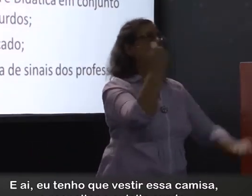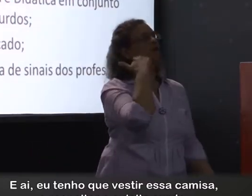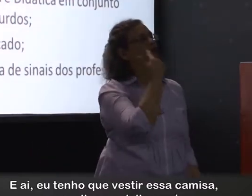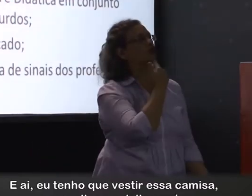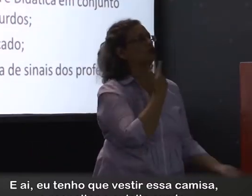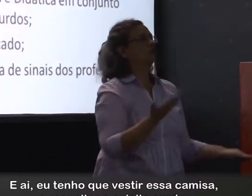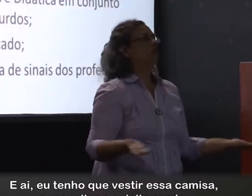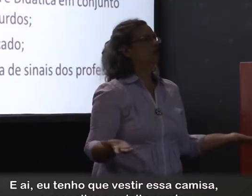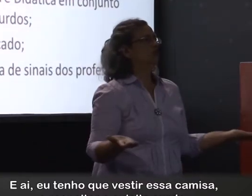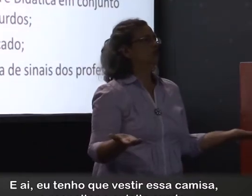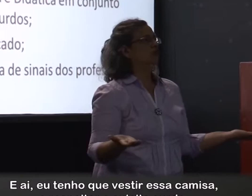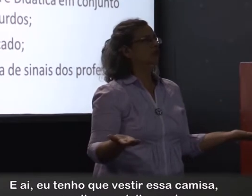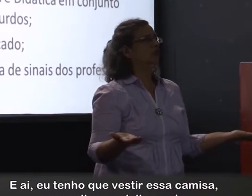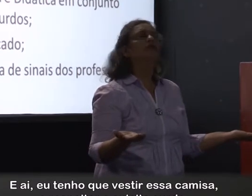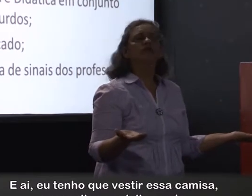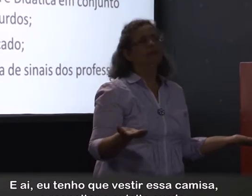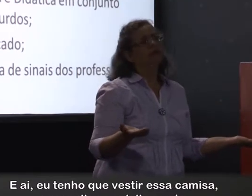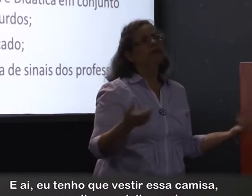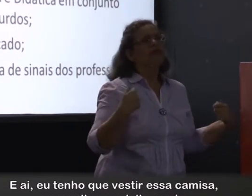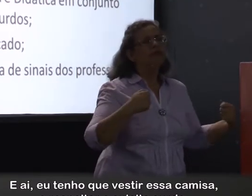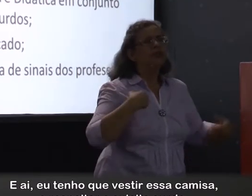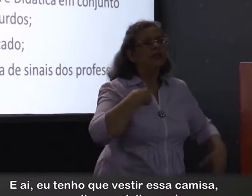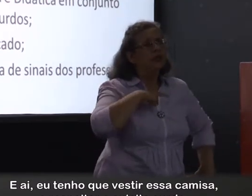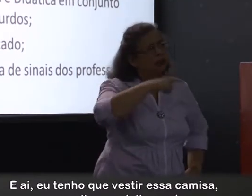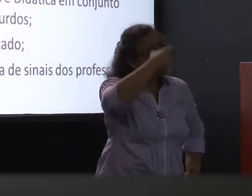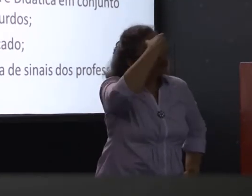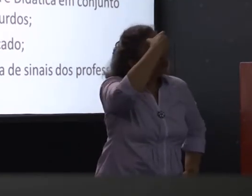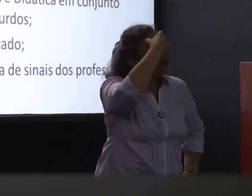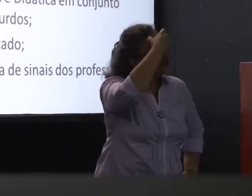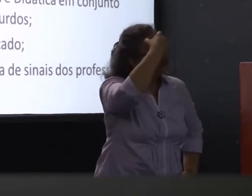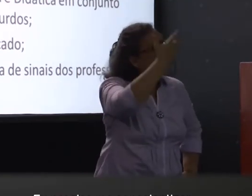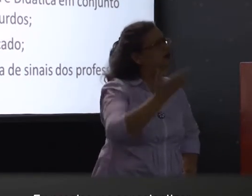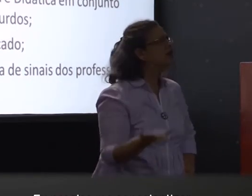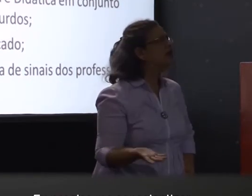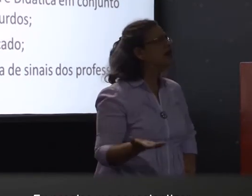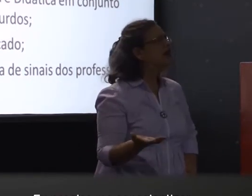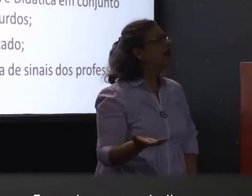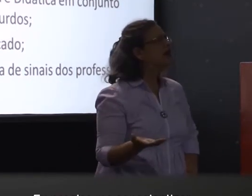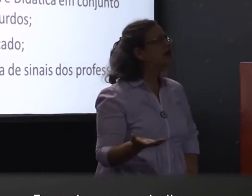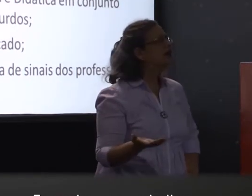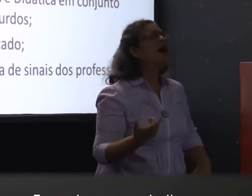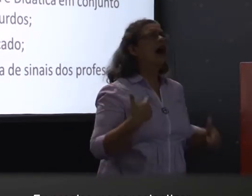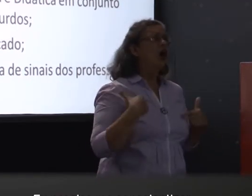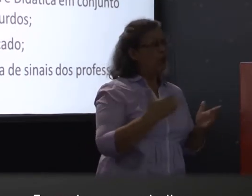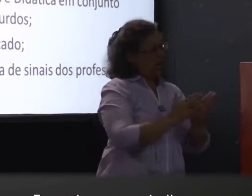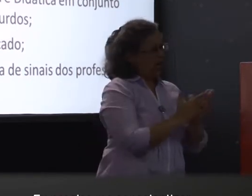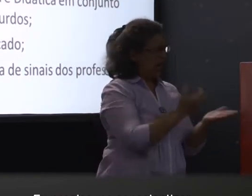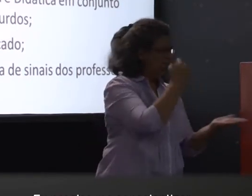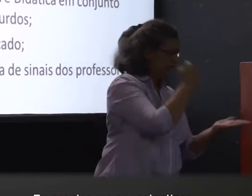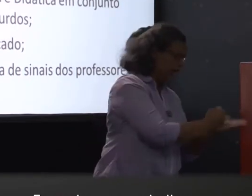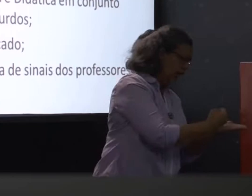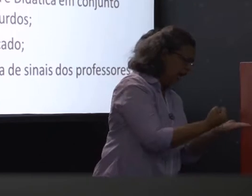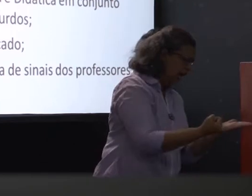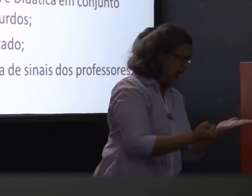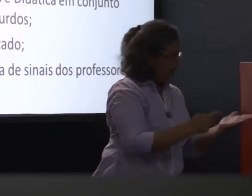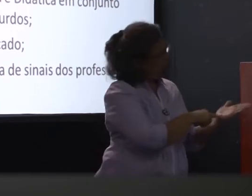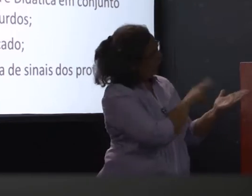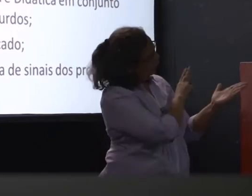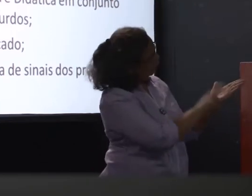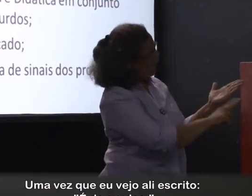essa camisa, eu tenho que respeitar o sujeito surdo. Eu preciso me conscientizar, né?